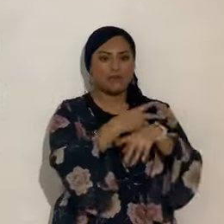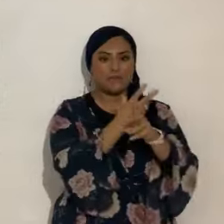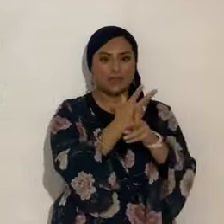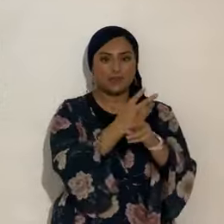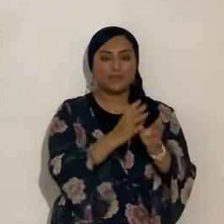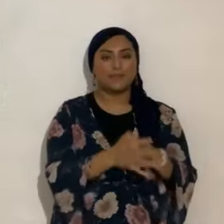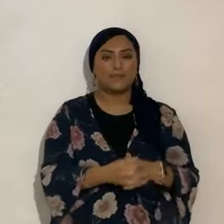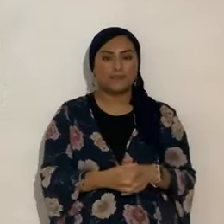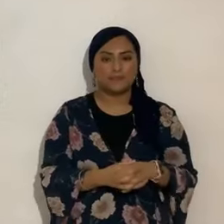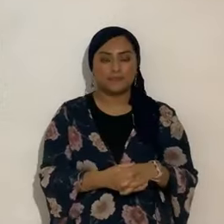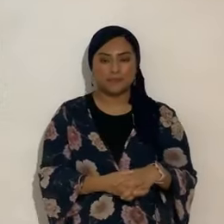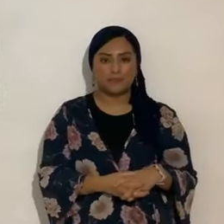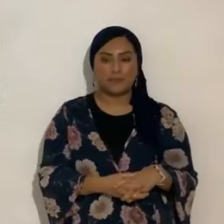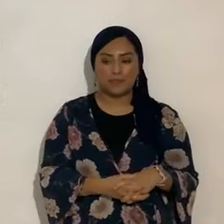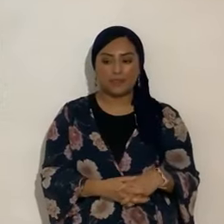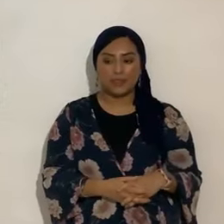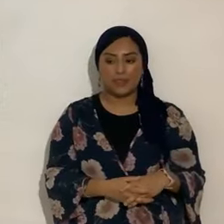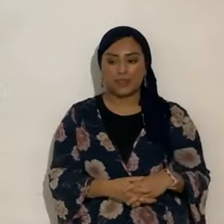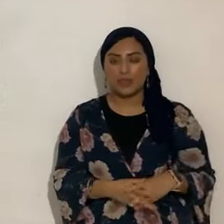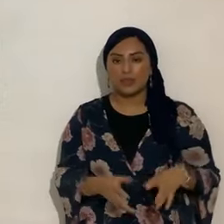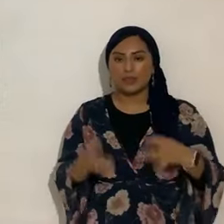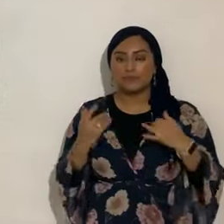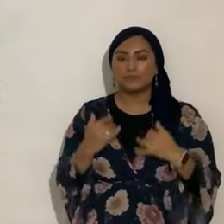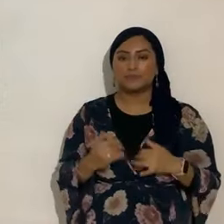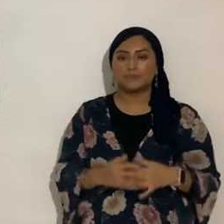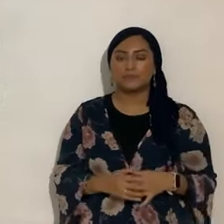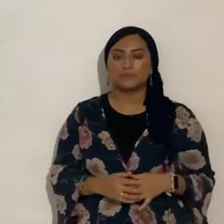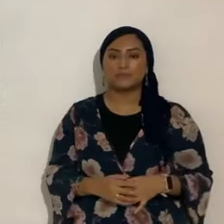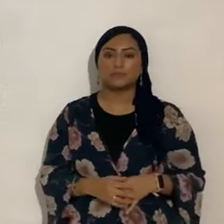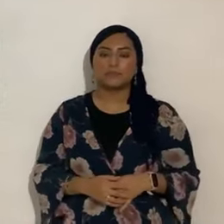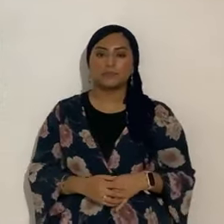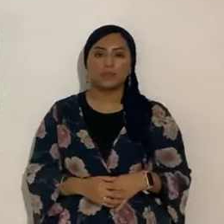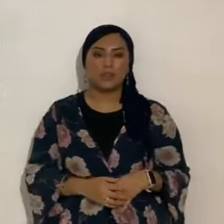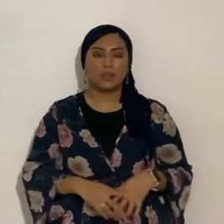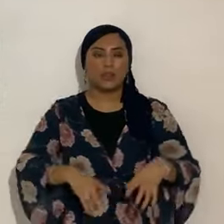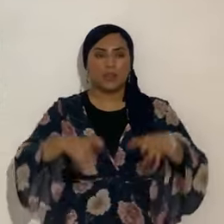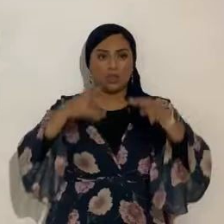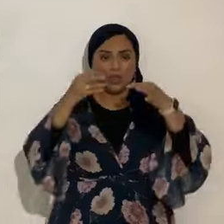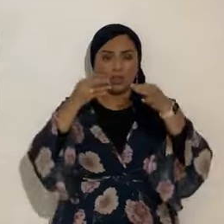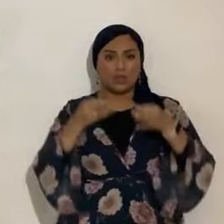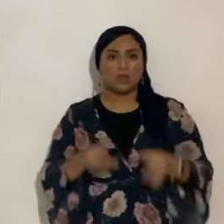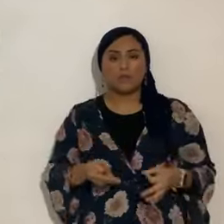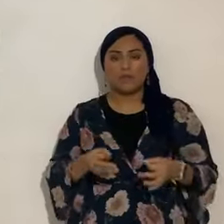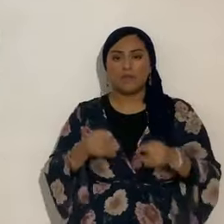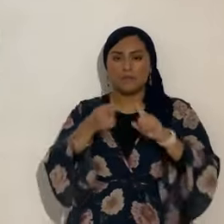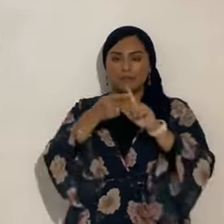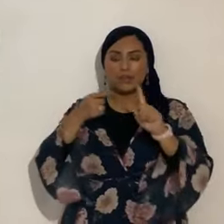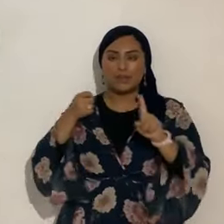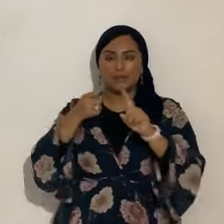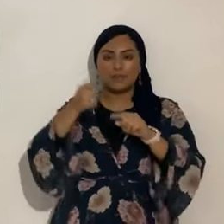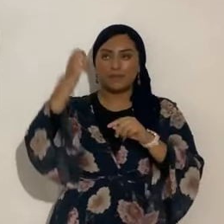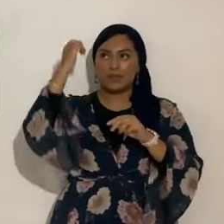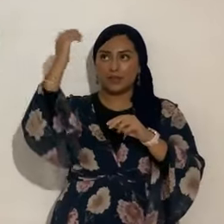es la situación. Bueno, ahora, la voluntad del Eterno